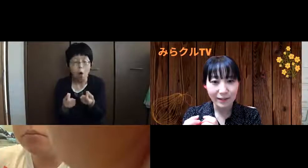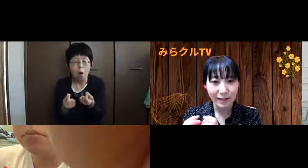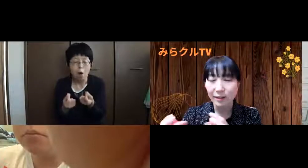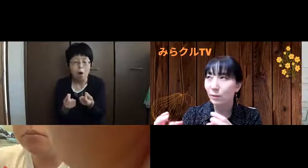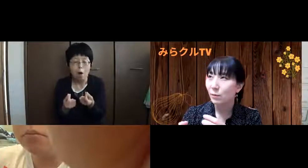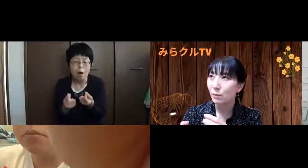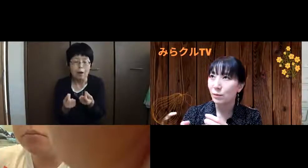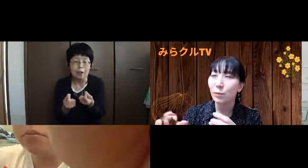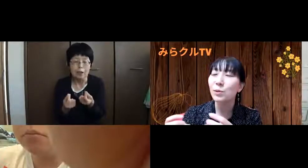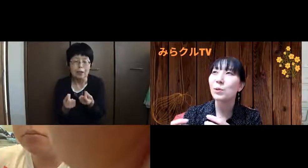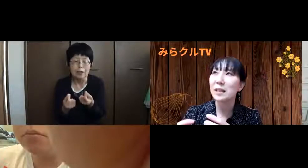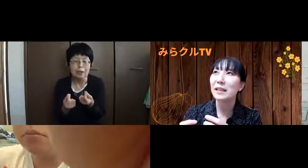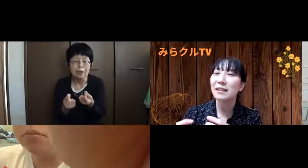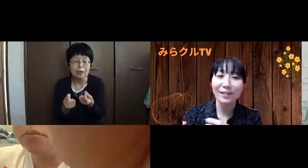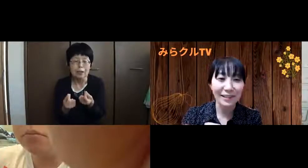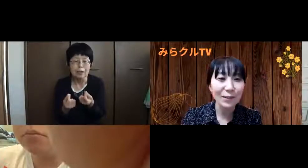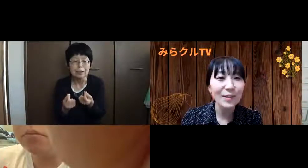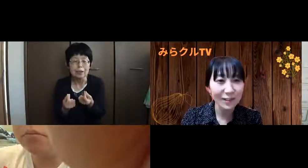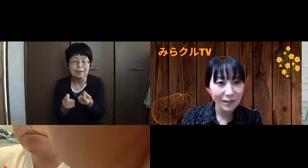なんて言うんだろう、共通のネタっていうか、共通の、